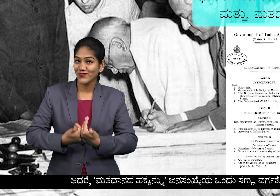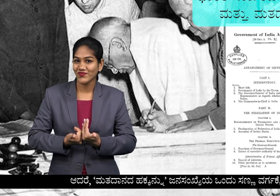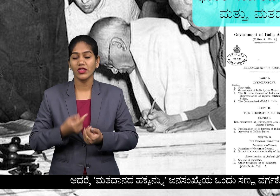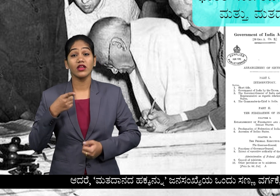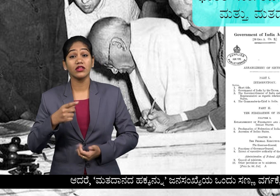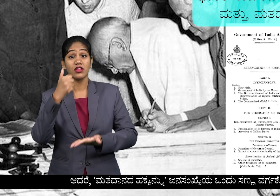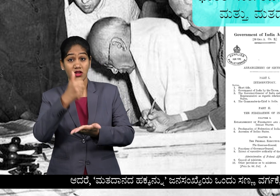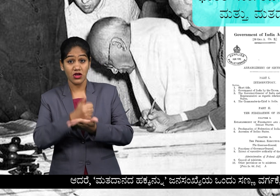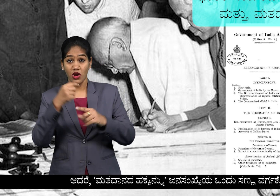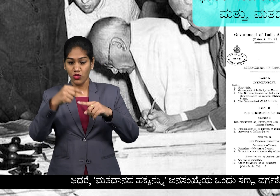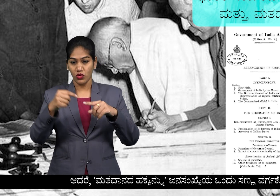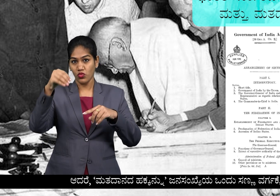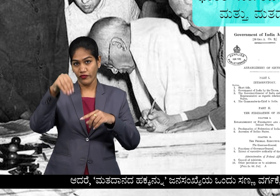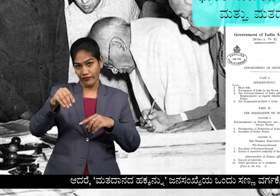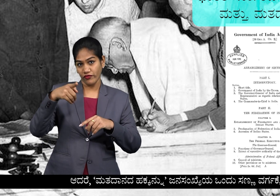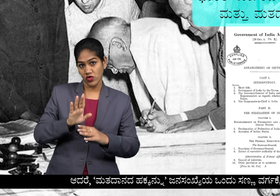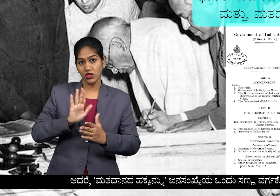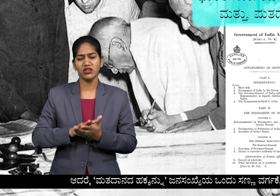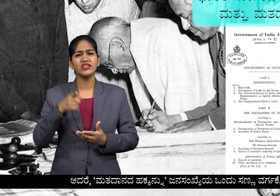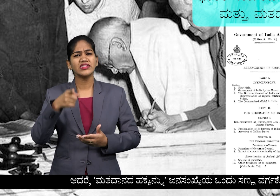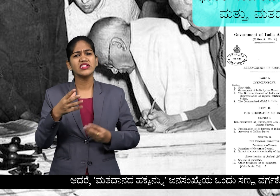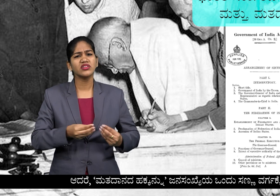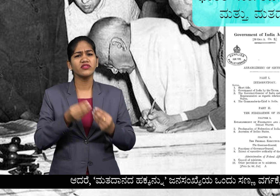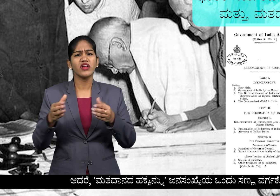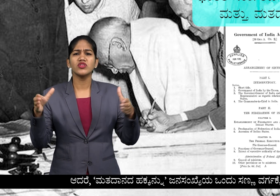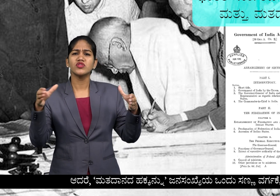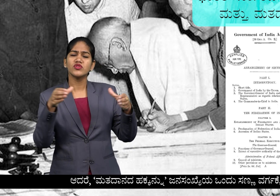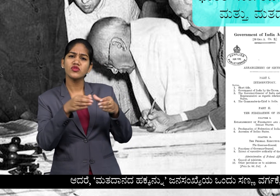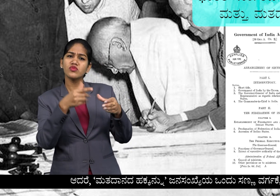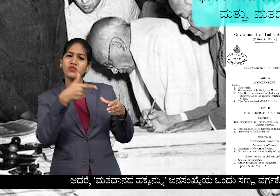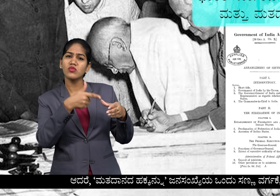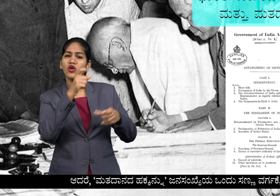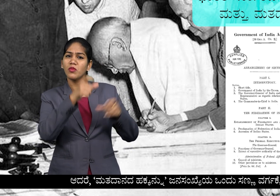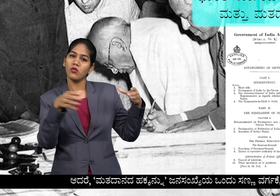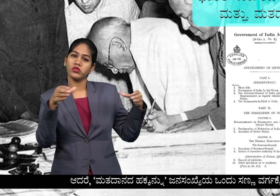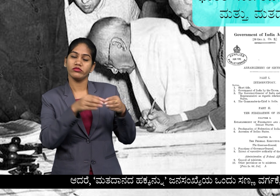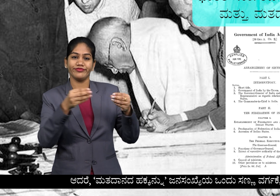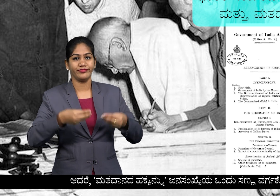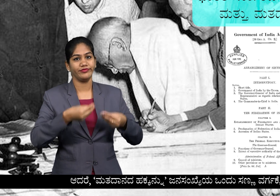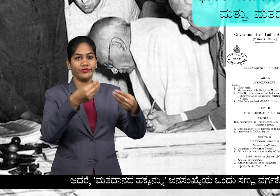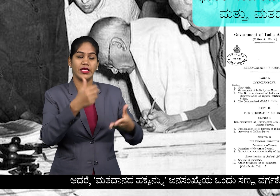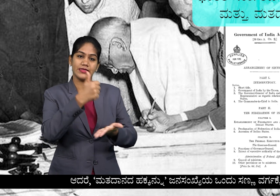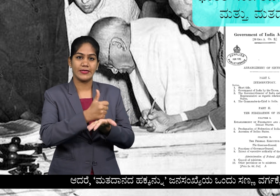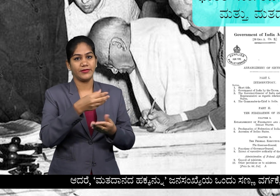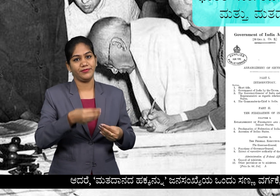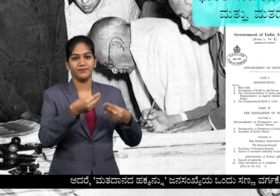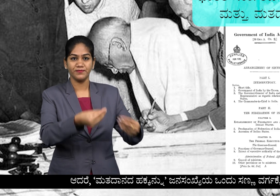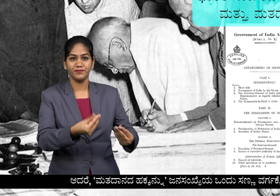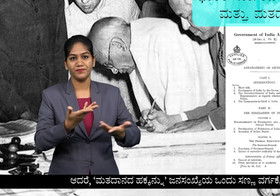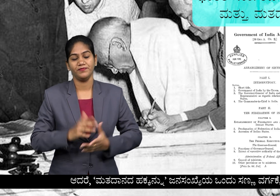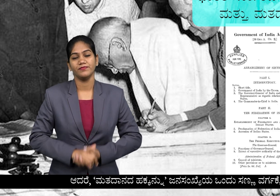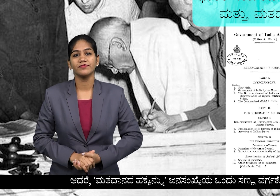ಆದರೆ ಮತದಾನದ ಹಕ್ಕನ್ನು ಜನಸಂಖ್ಯೆಯ ಒಂದು ಸಣ್ಣ ವರ್ಗಕ್ಕೆ ನೀಡಲಾಗಿದೆ.